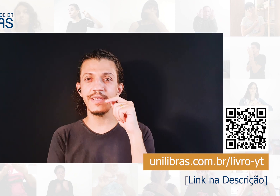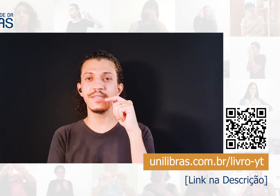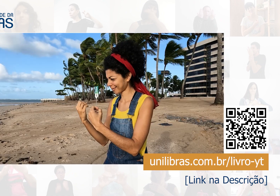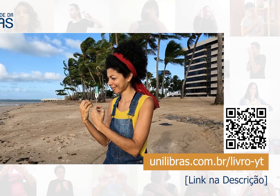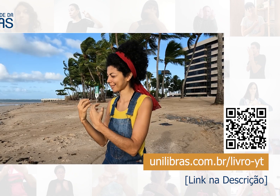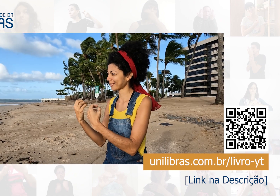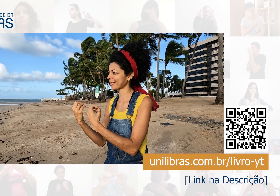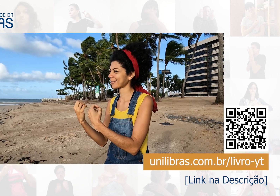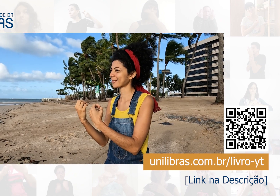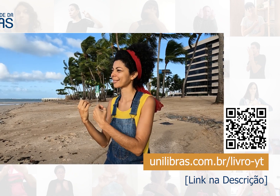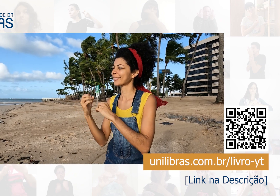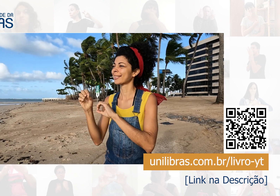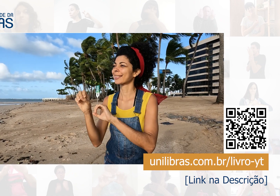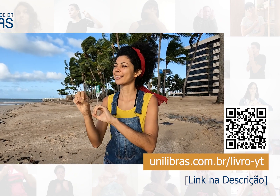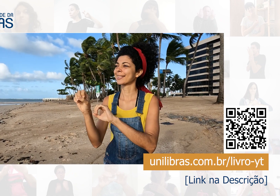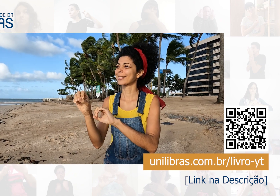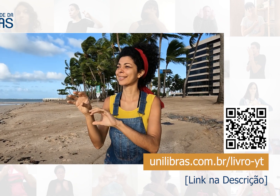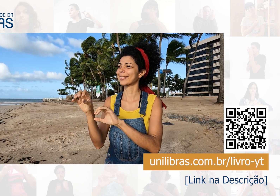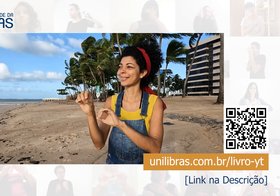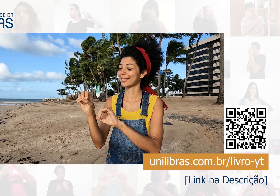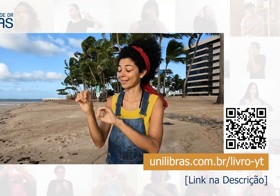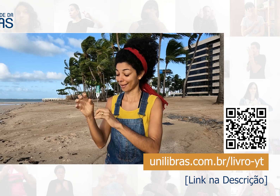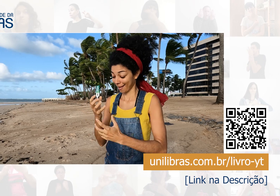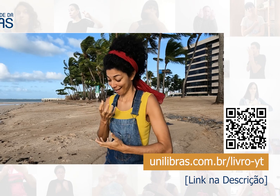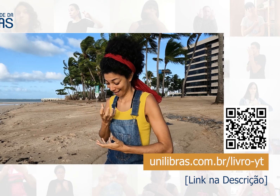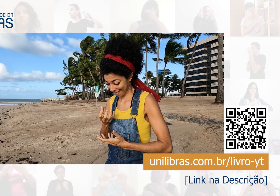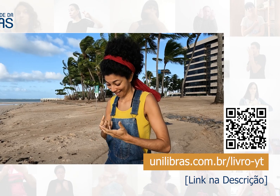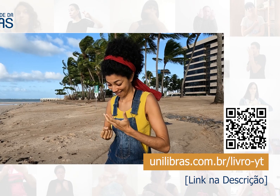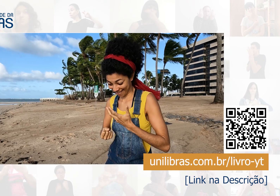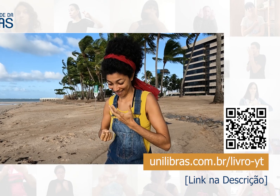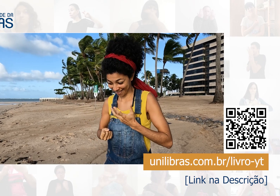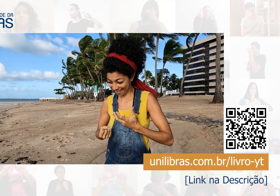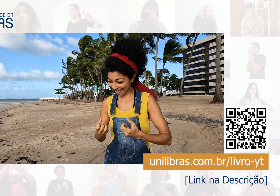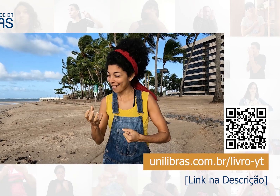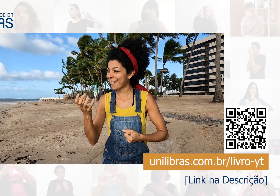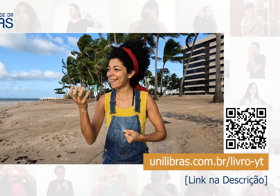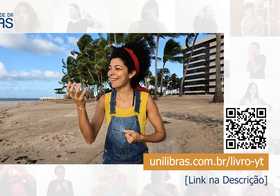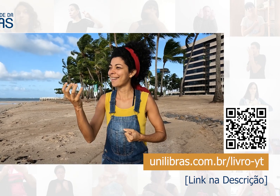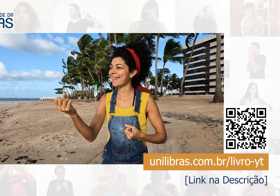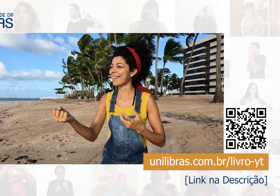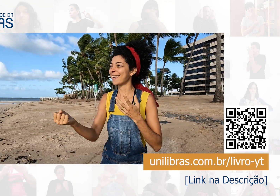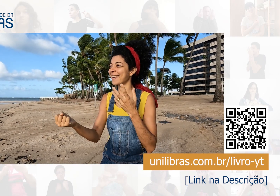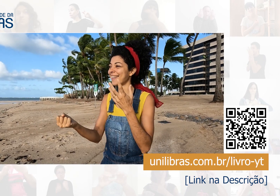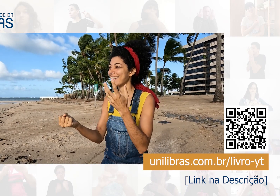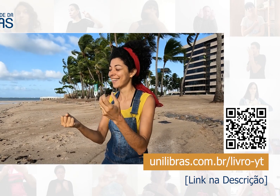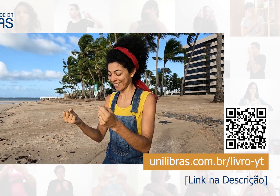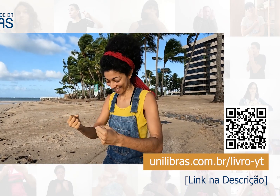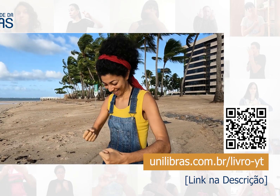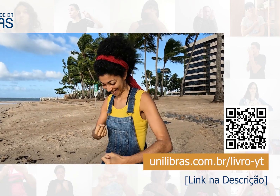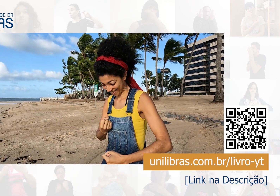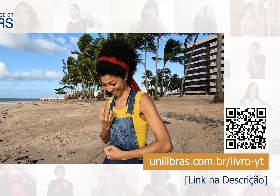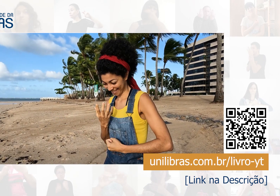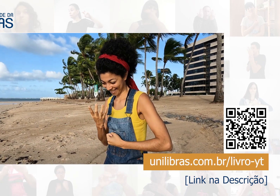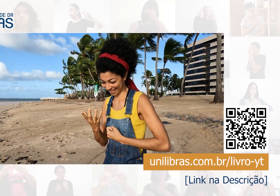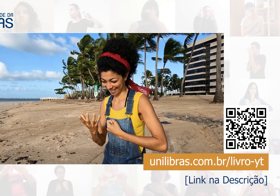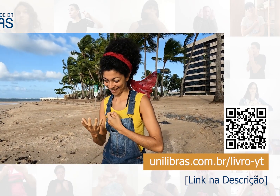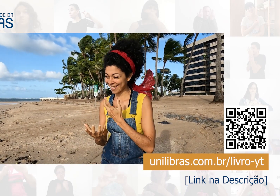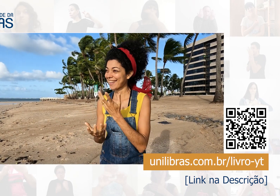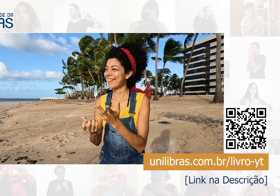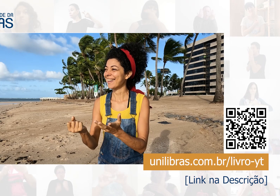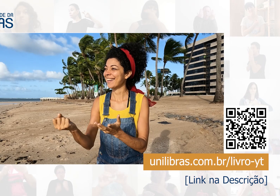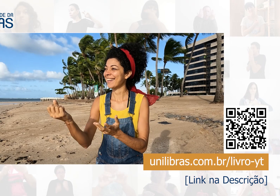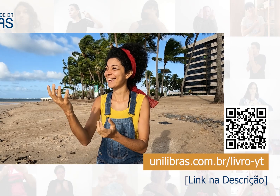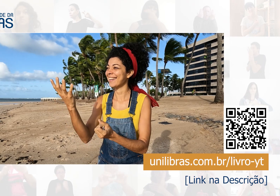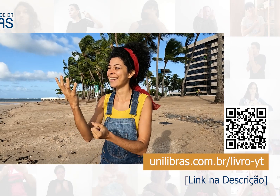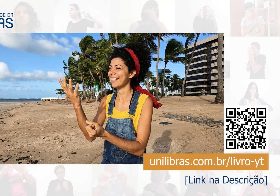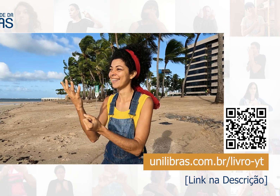dias seguintes, e eu percebi a sinalização dela estava mais clara também. Olha que interessante. Nessa época, nesse dia aí, eu falei